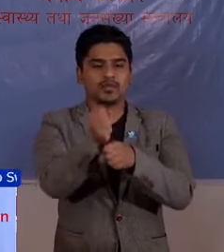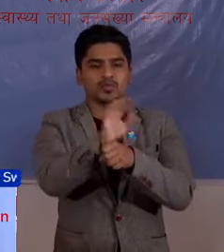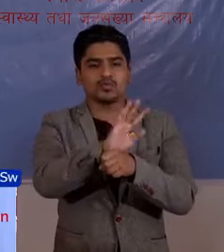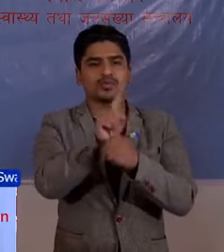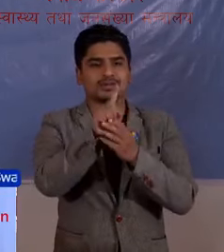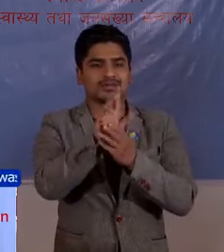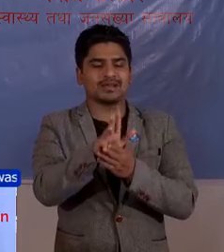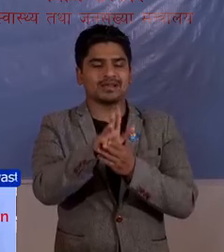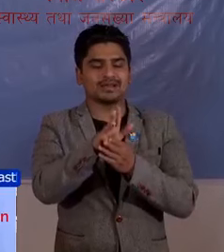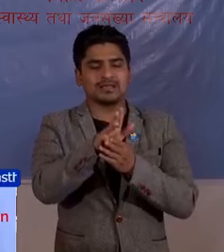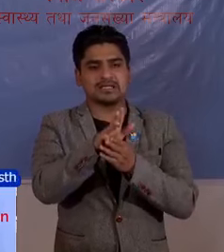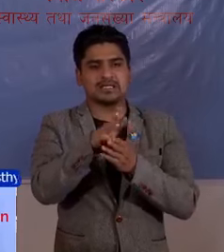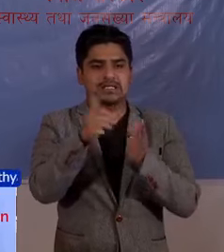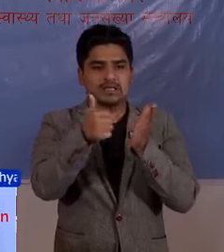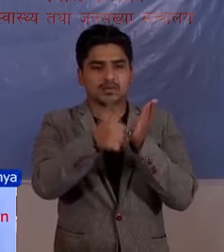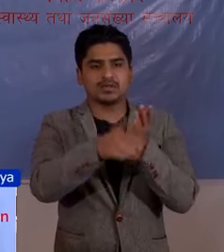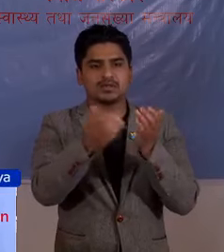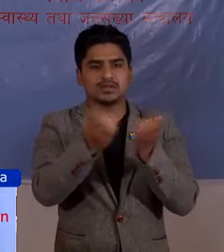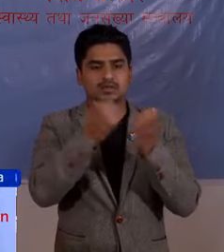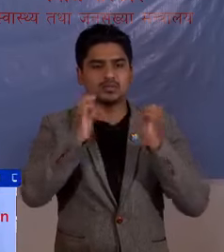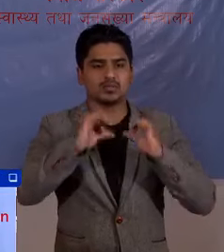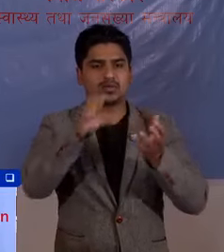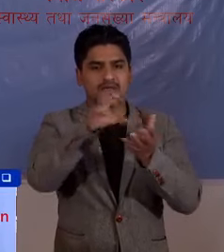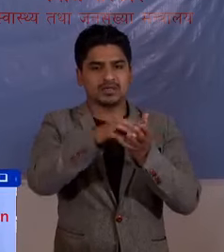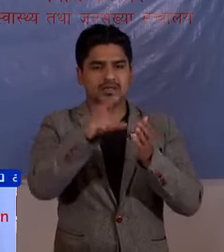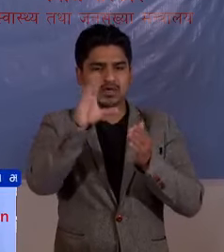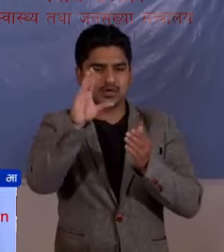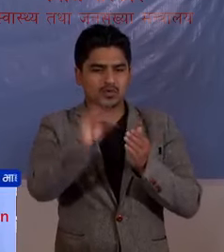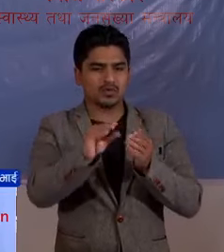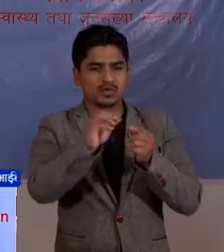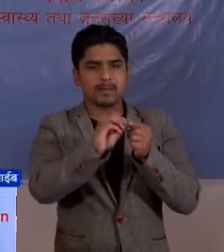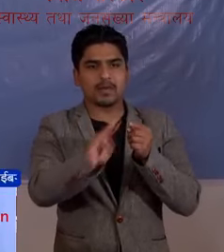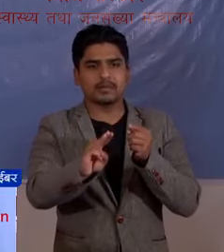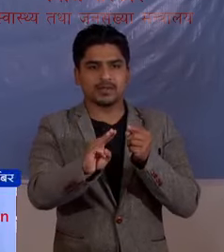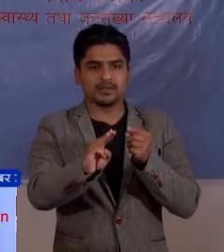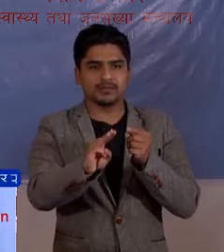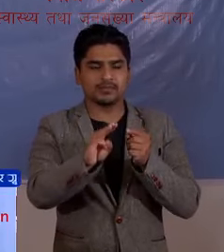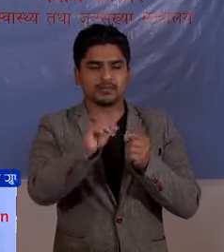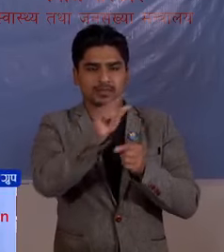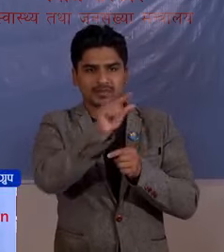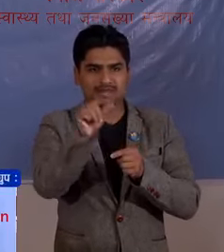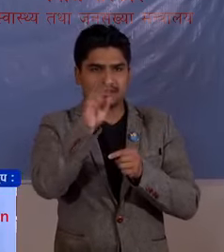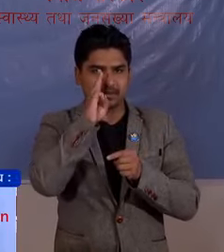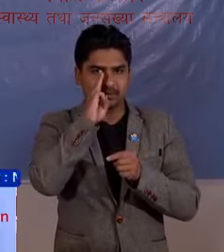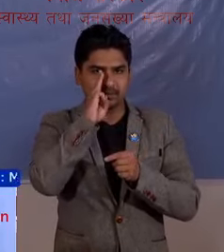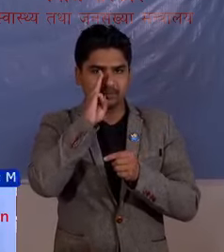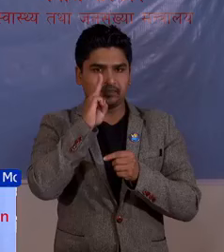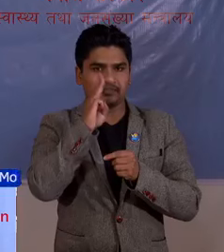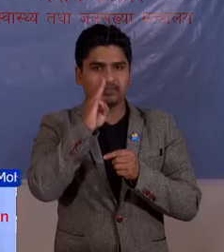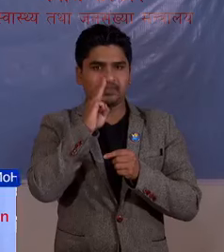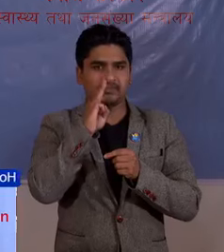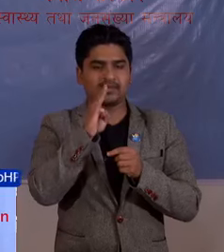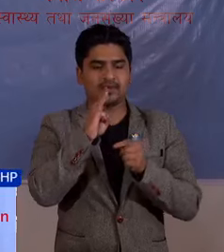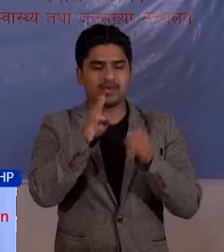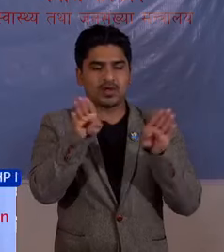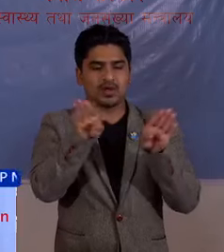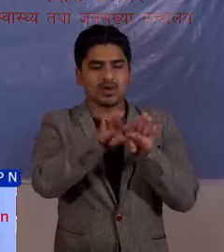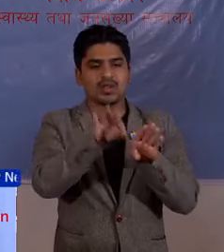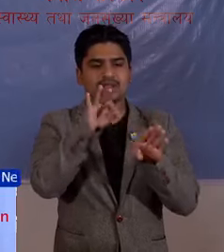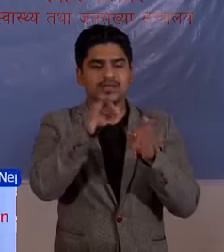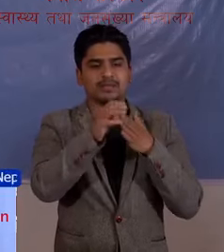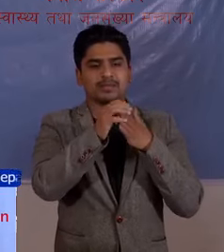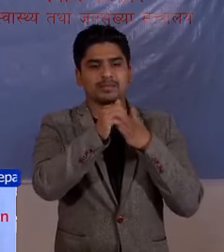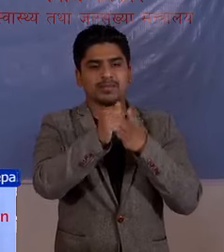कोभिड-19 परीक्षण गर्ने प्रयोगशालाका न्यूनतम मापदण्डको बारेमा इन्टरिम गाइडलाइन फर